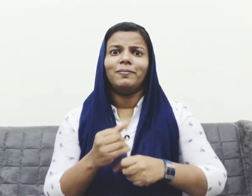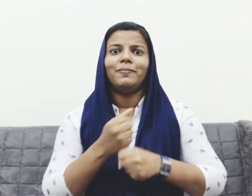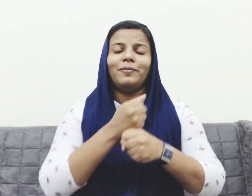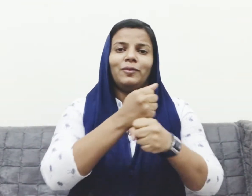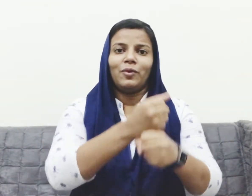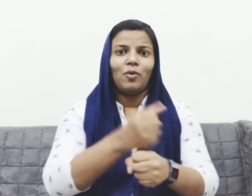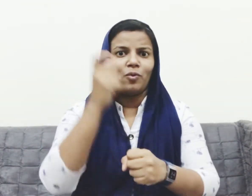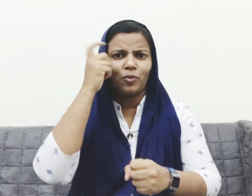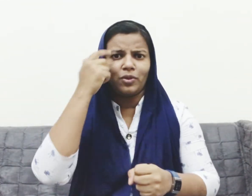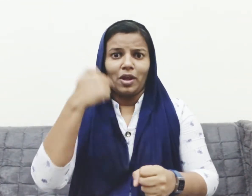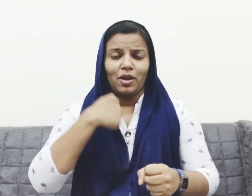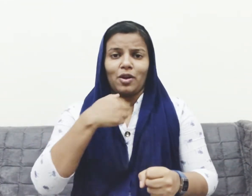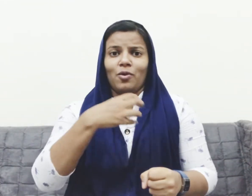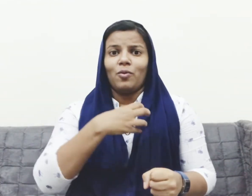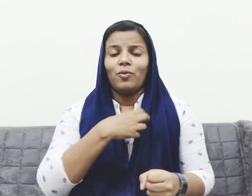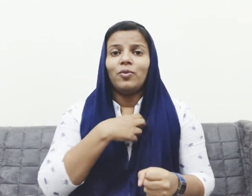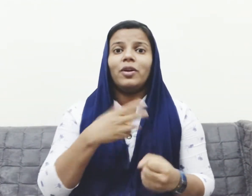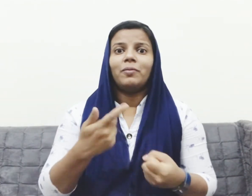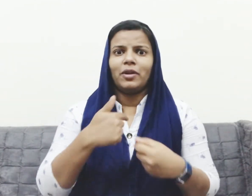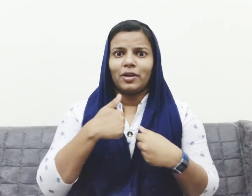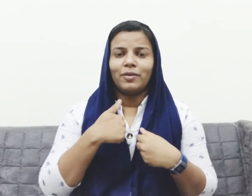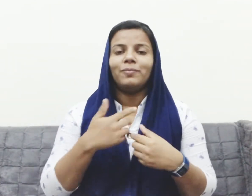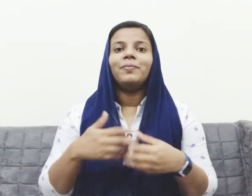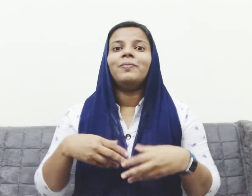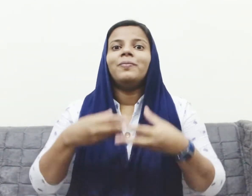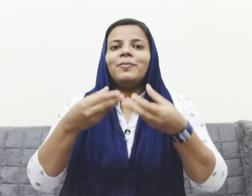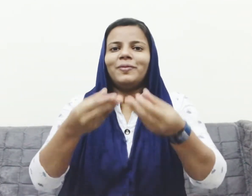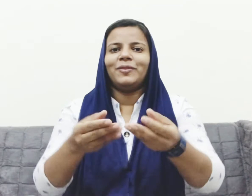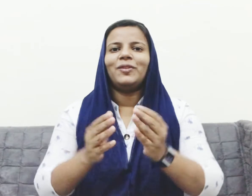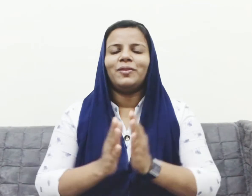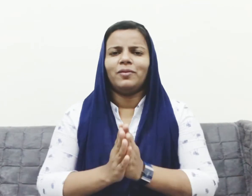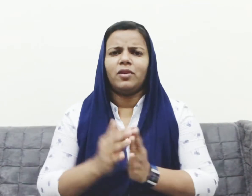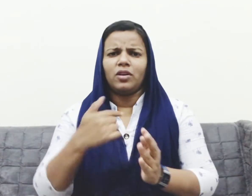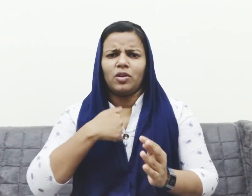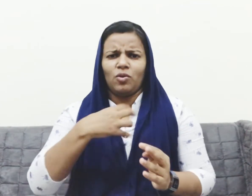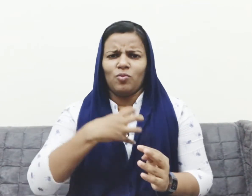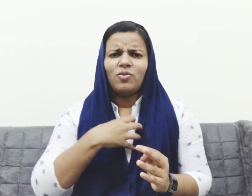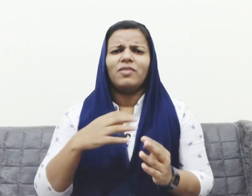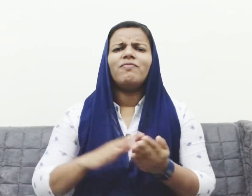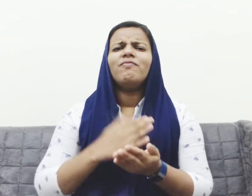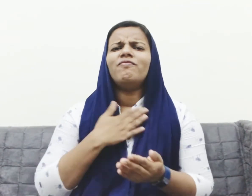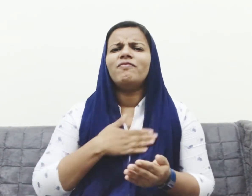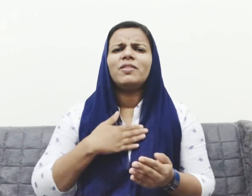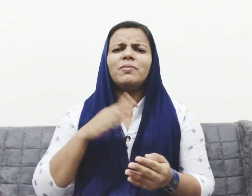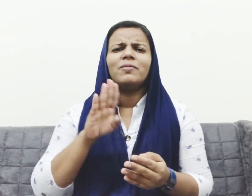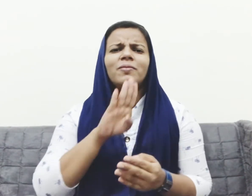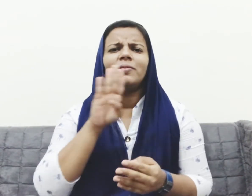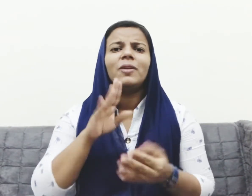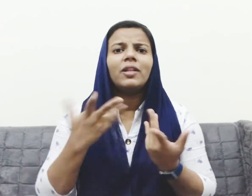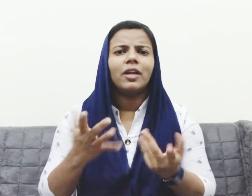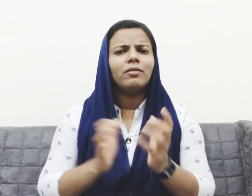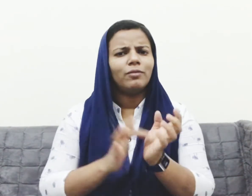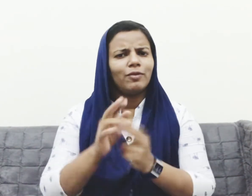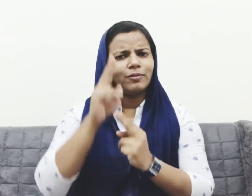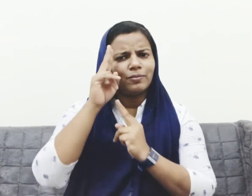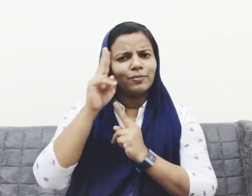ദൈവാലയത്തിലേക്ക് ചെന്നതോർത്ത് എൻ്റെ ഉള്ളം എന്നിൽ പകരുന്നു. എൻ്റെ ആത്മാവെ, നീ വിഷാദിച്ച് ഞെരുങ്ങുന്നത് എന്ത്? ദൈവത്തിൽ പ്രത്യാശ വെക്കുക, അവൻ